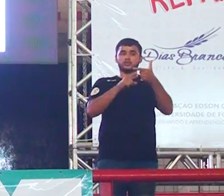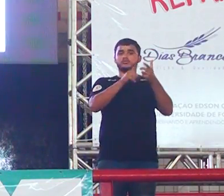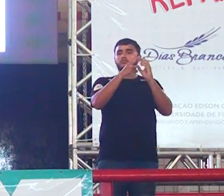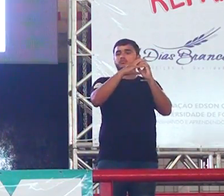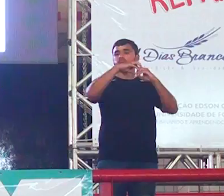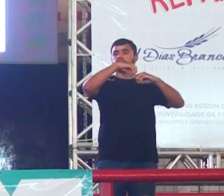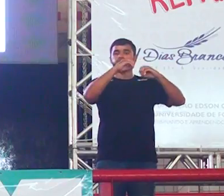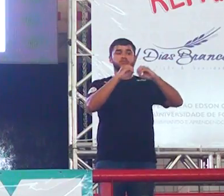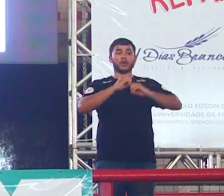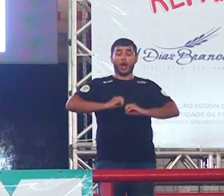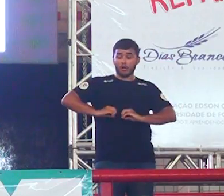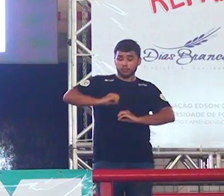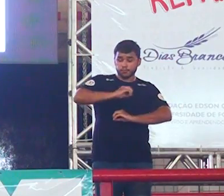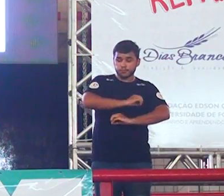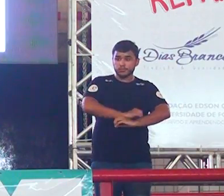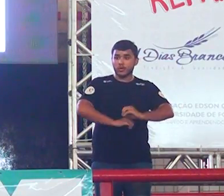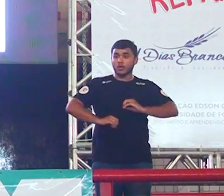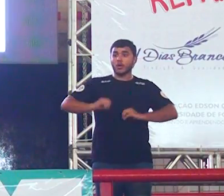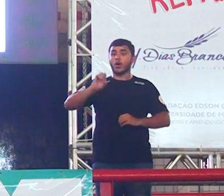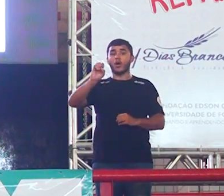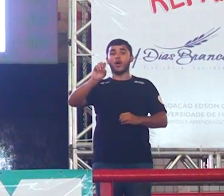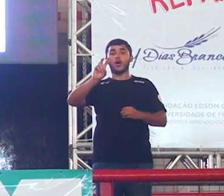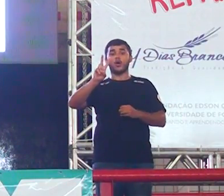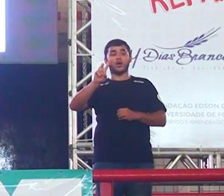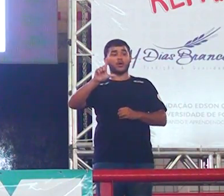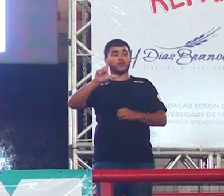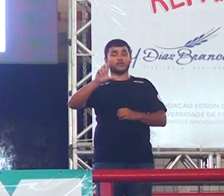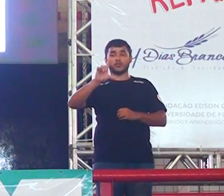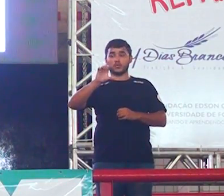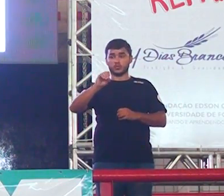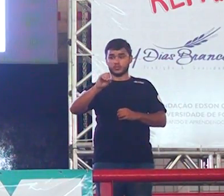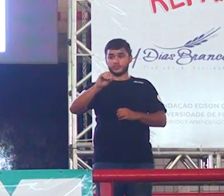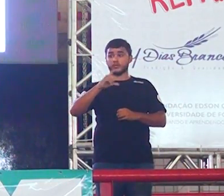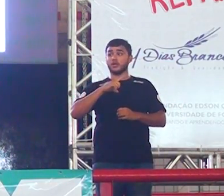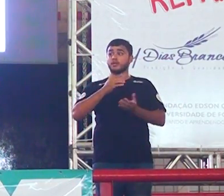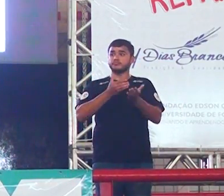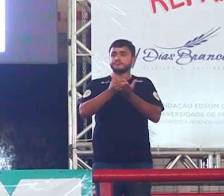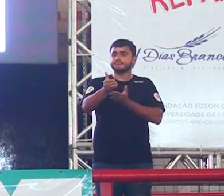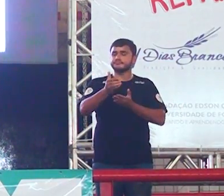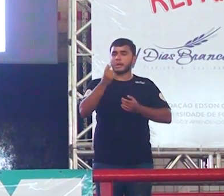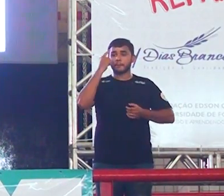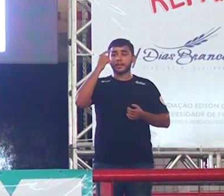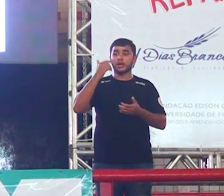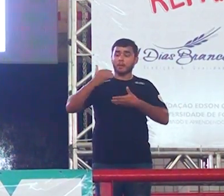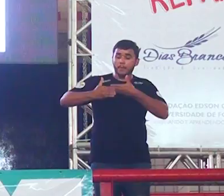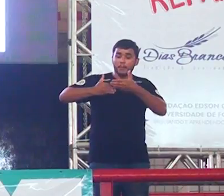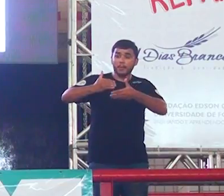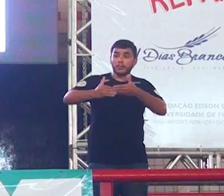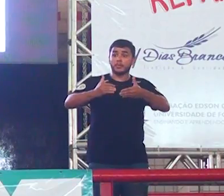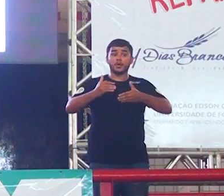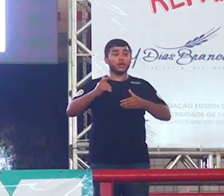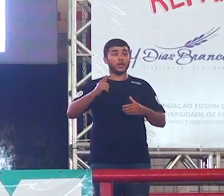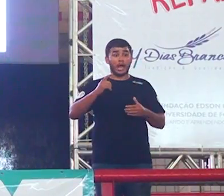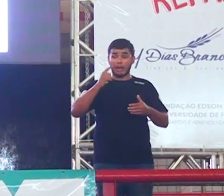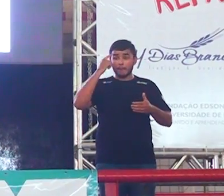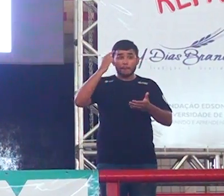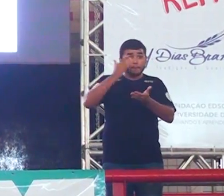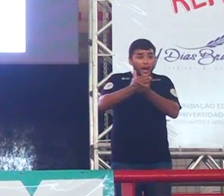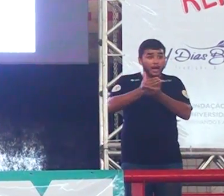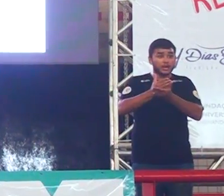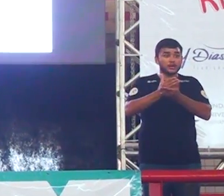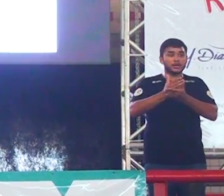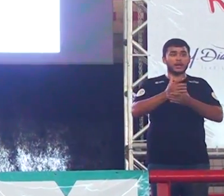virar óvulo. Só que essa divisão é incompleta, certo? Ela vai parar numa fase da meiose e só vai